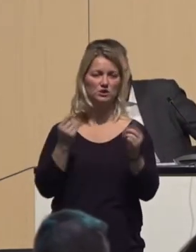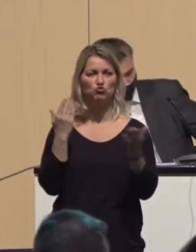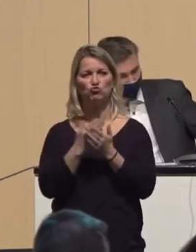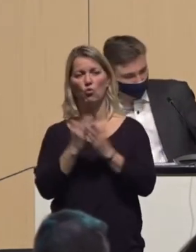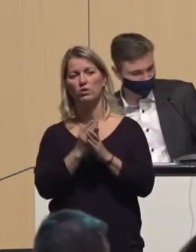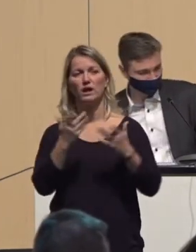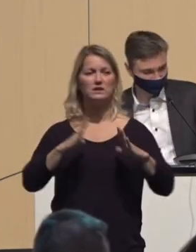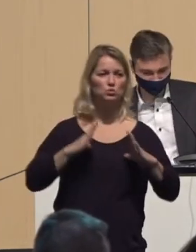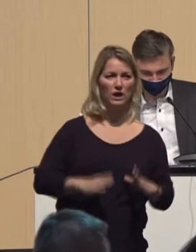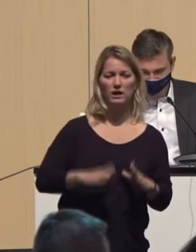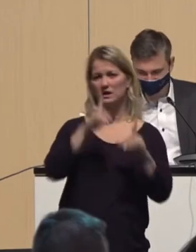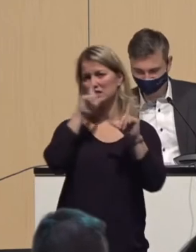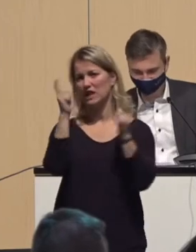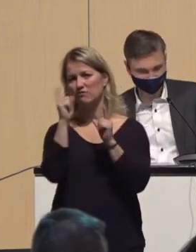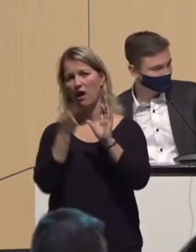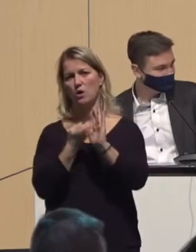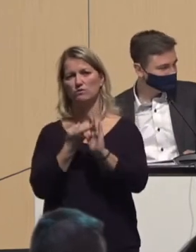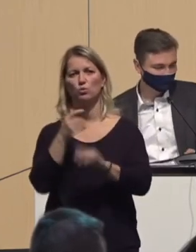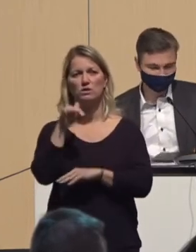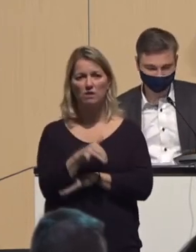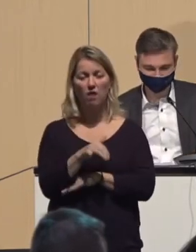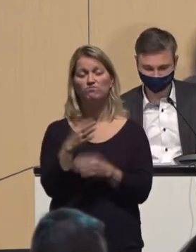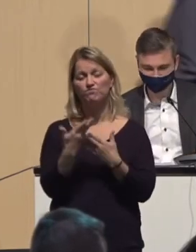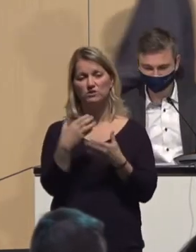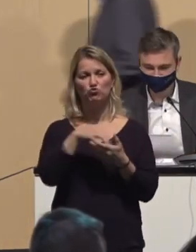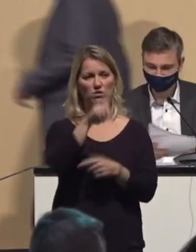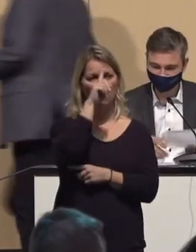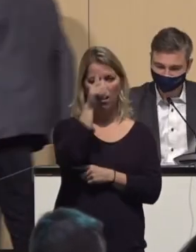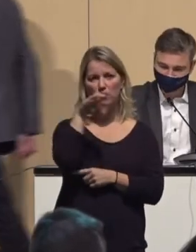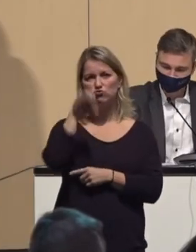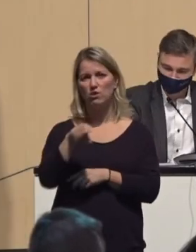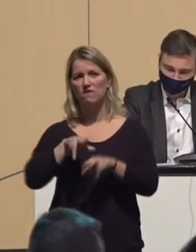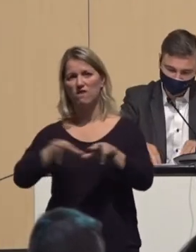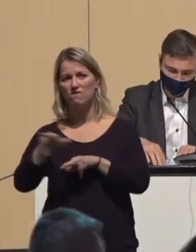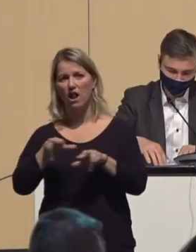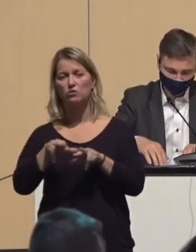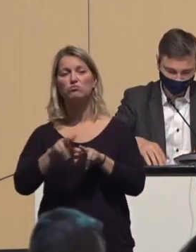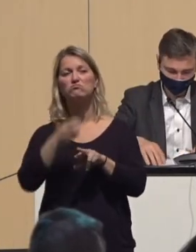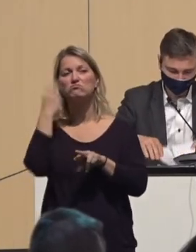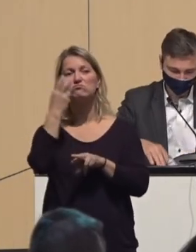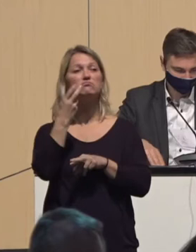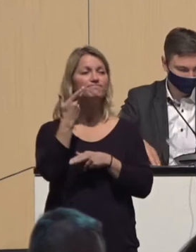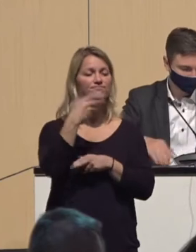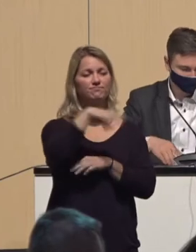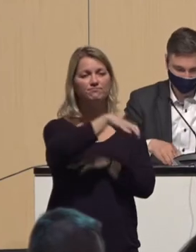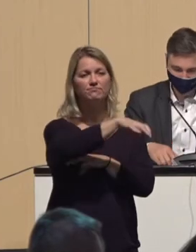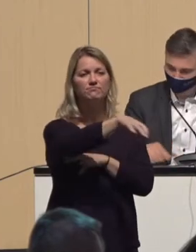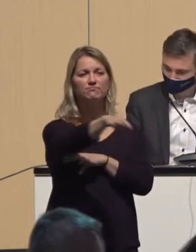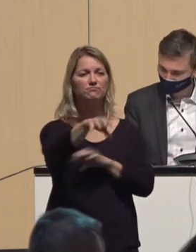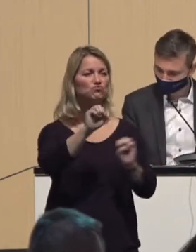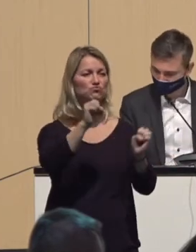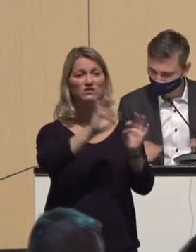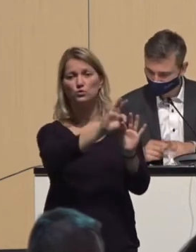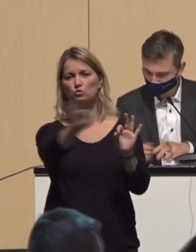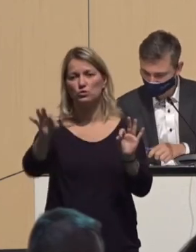gesellschaftlichen Herausforderungen der Stadtrat gemeinsam mit der Stadtverwaltung die lokalen Akteure aus den unterschiedlichen Wertschöpfungsbereichen unterstützen